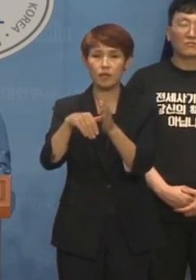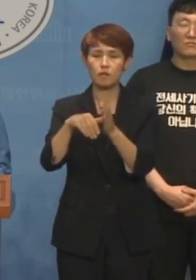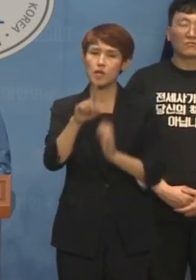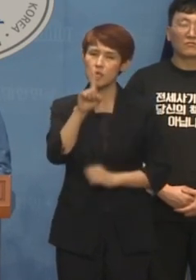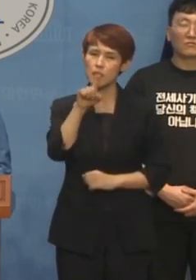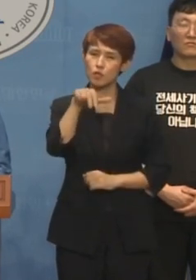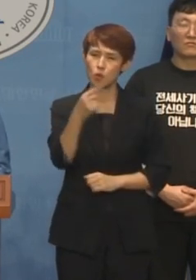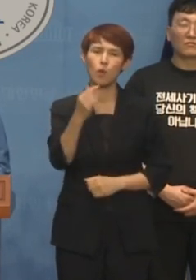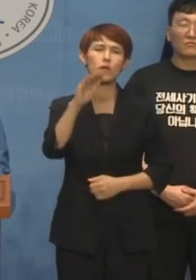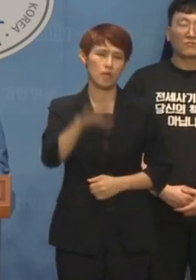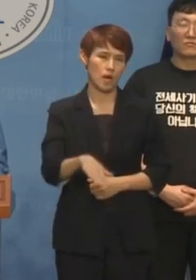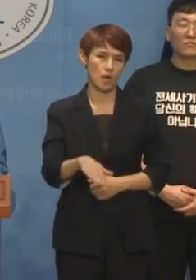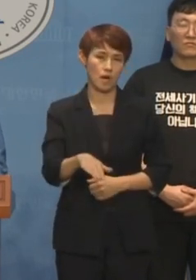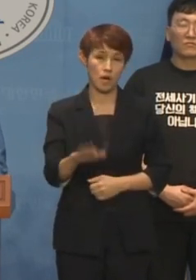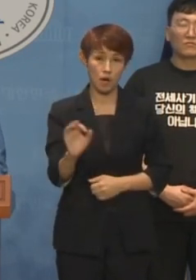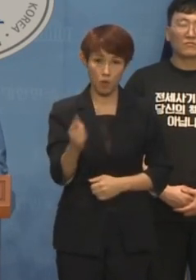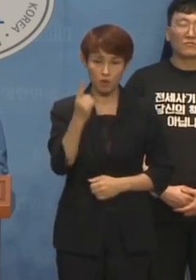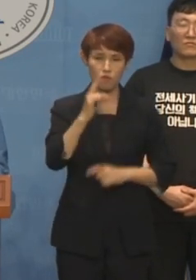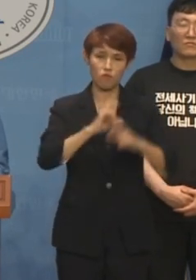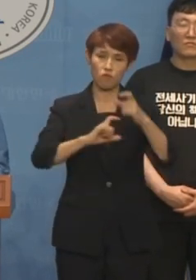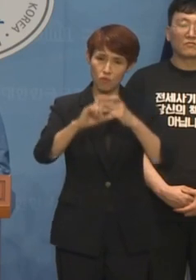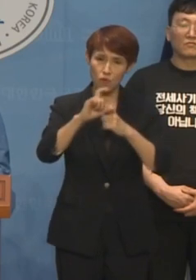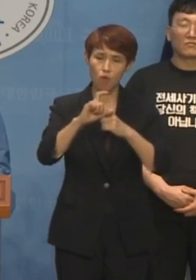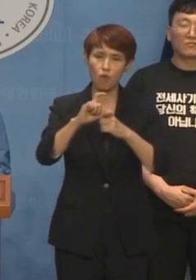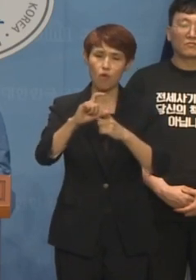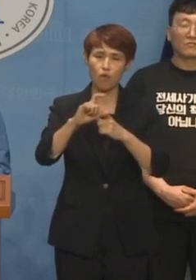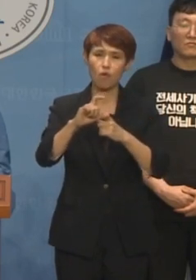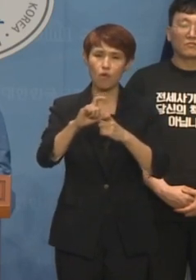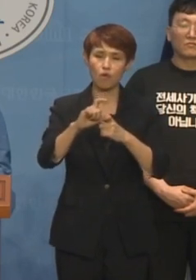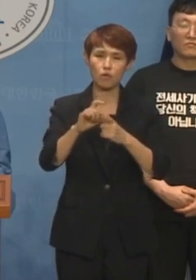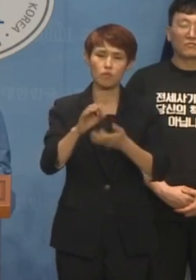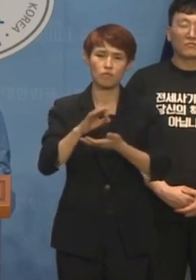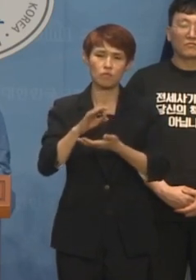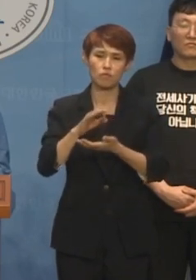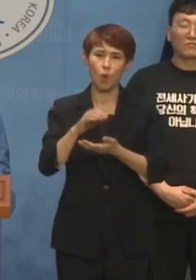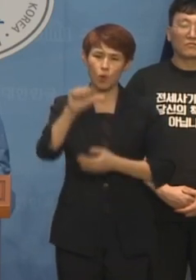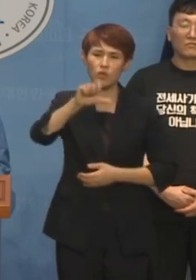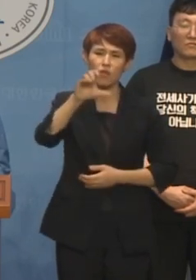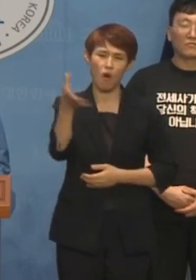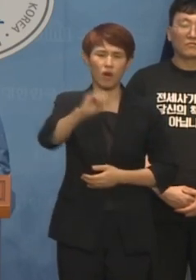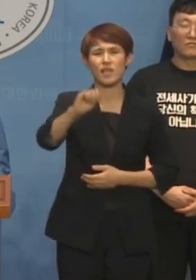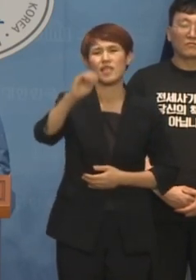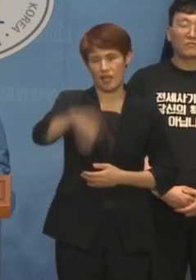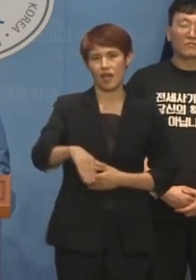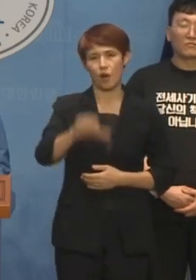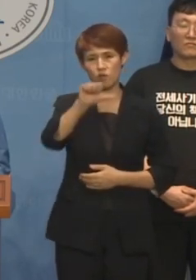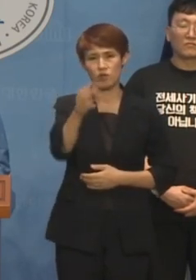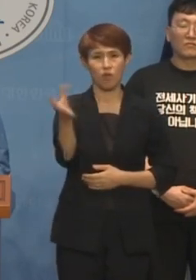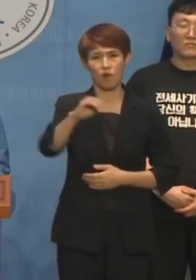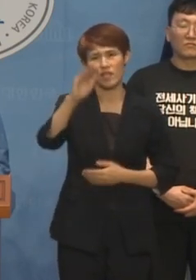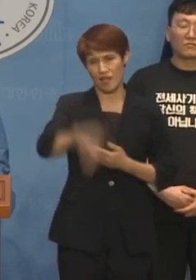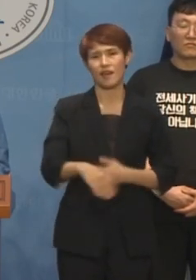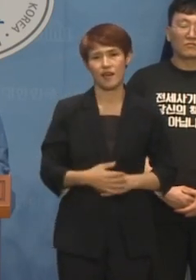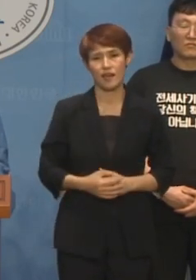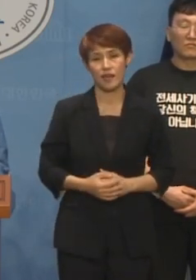이하이기 때문에 추가 이야기가 가능하지 않겠냐 이렇게 말씀을 하셨어요. 5천억 이하다. 이렇게 제가 이야기를 했습니다.